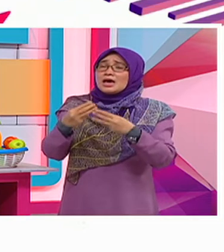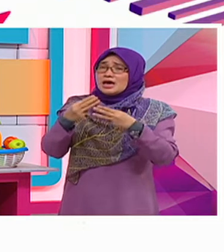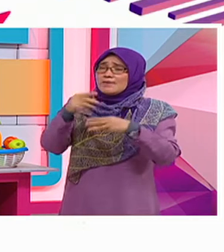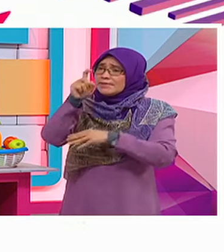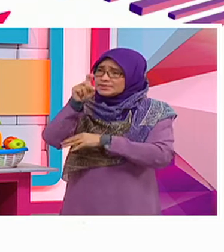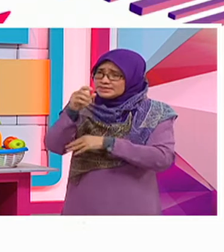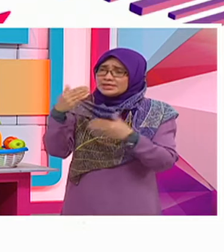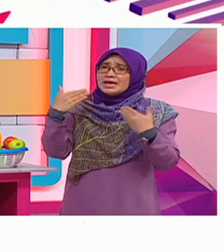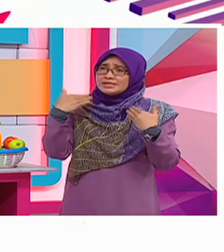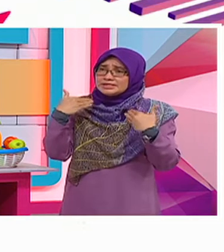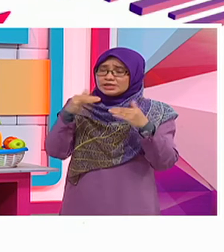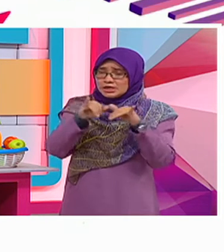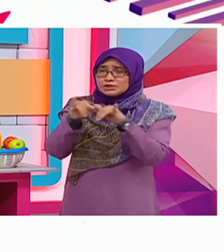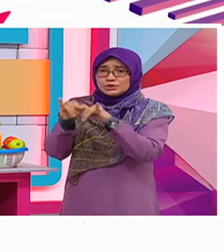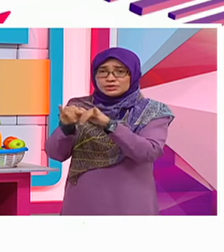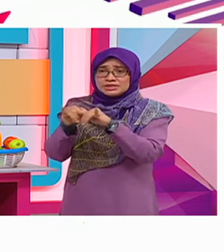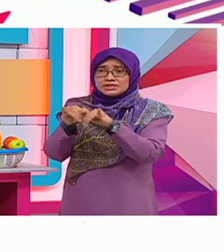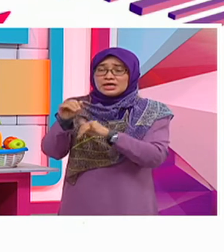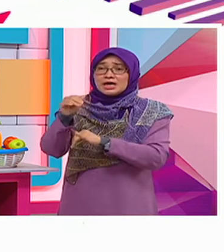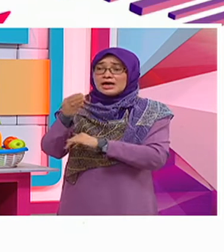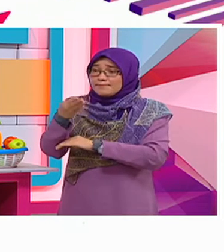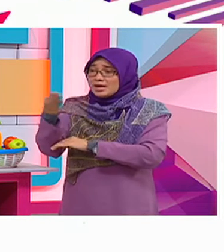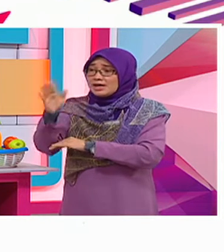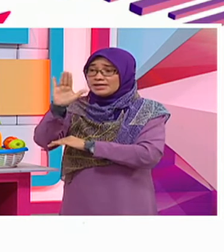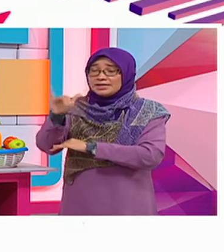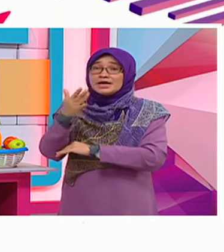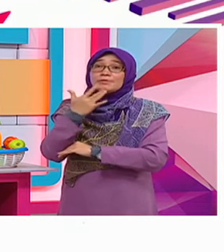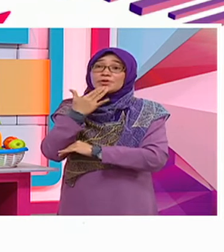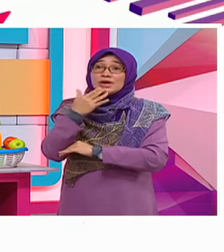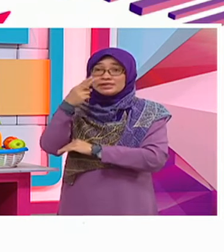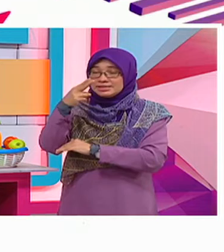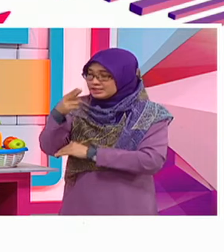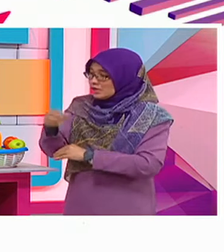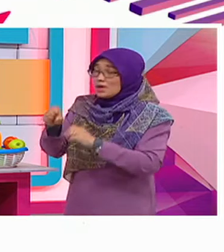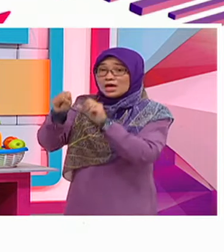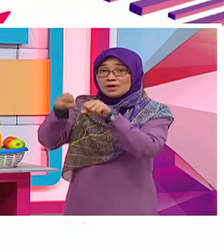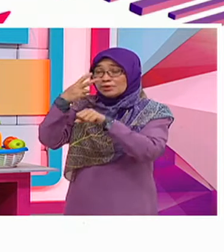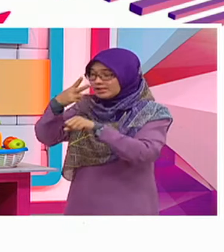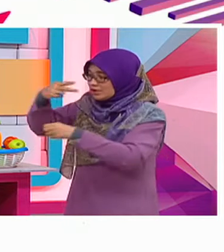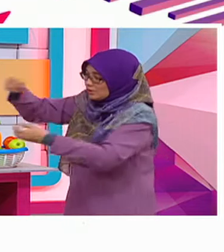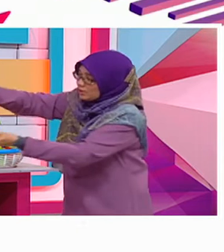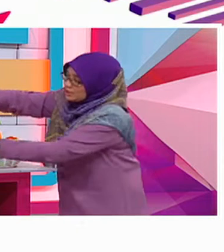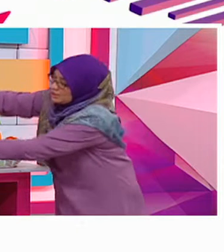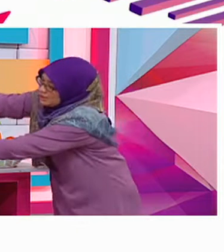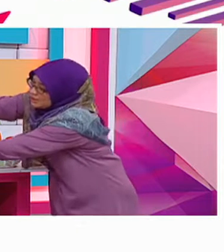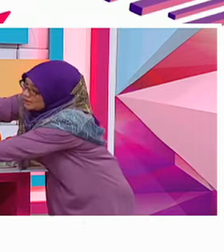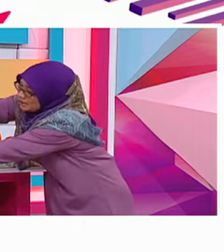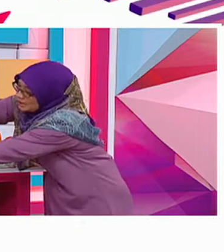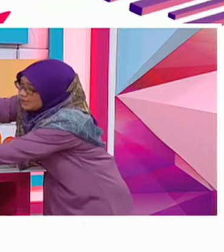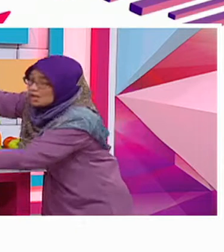mesti ada juga bahan yang berwarna hijau abu ditengok ini ini